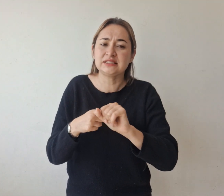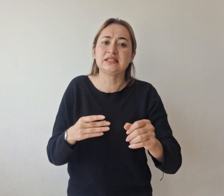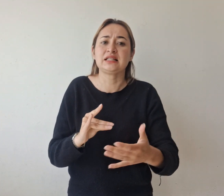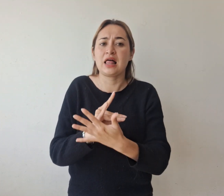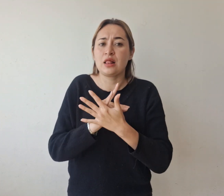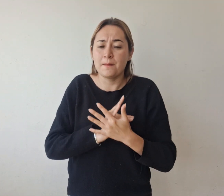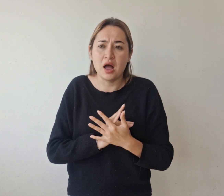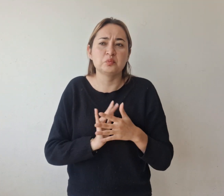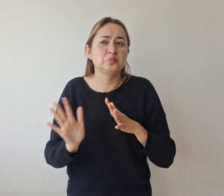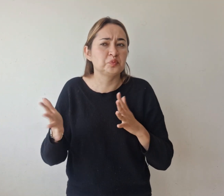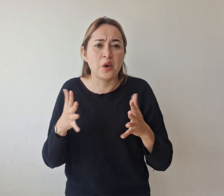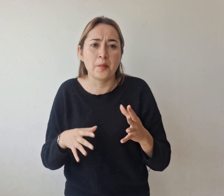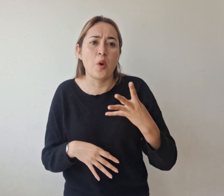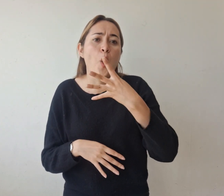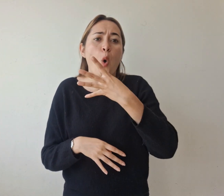asistentes 108